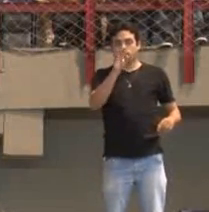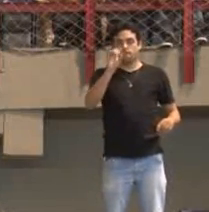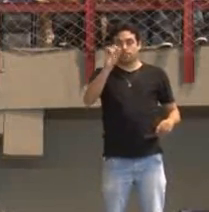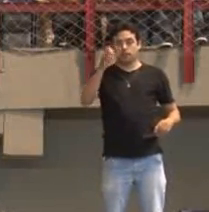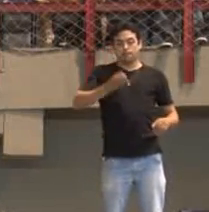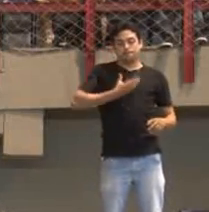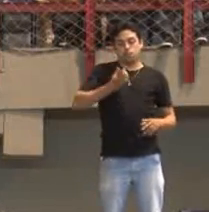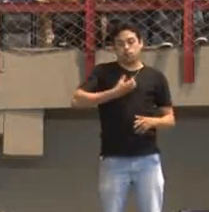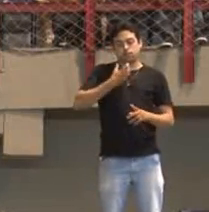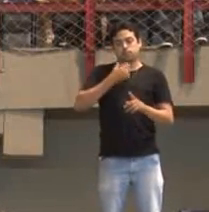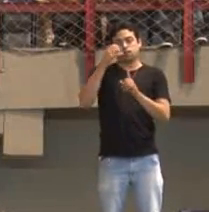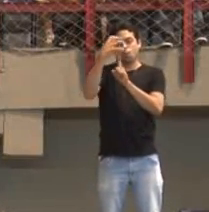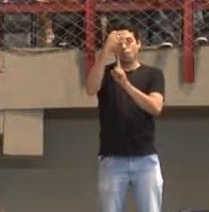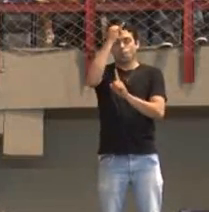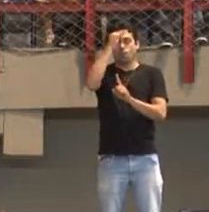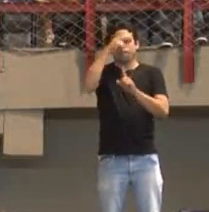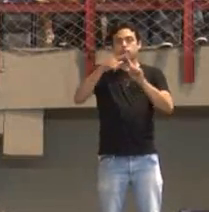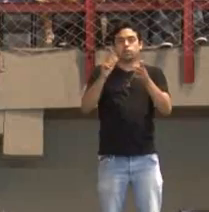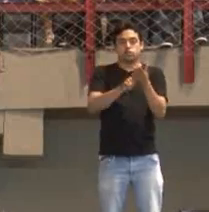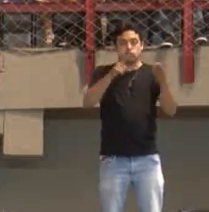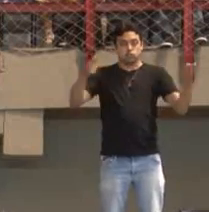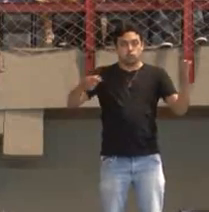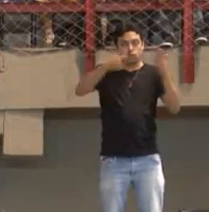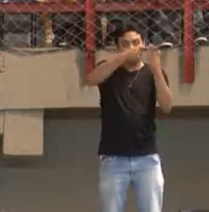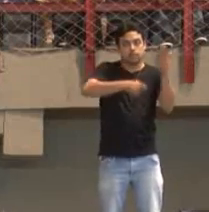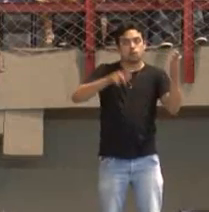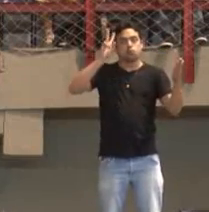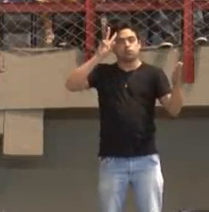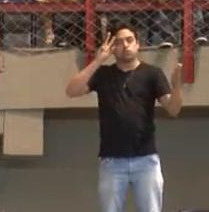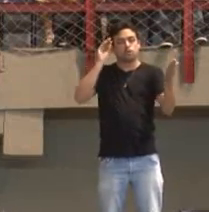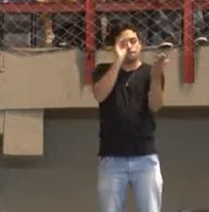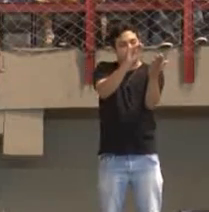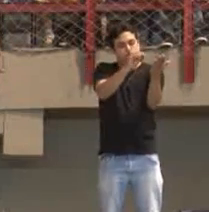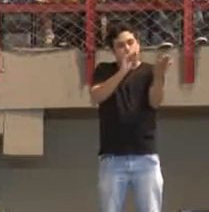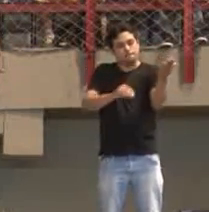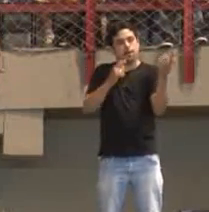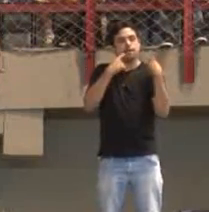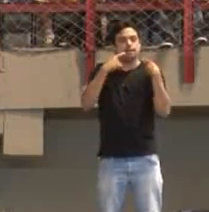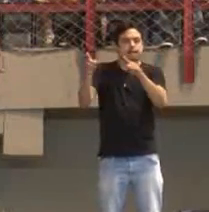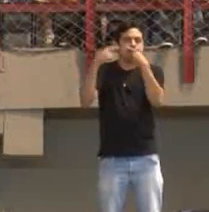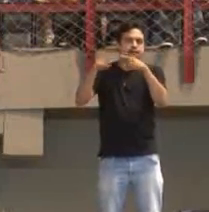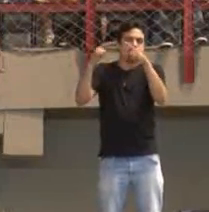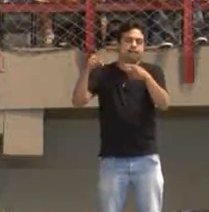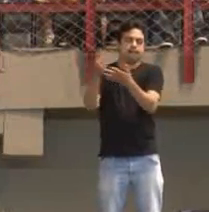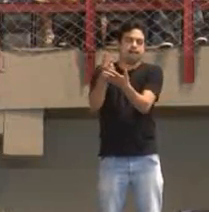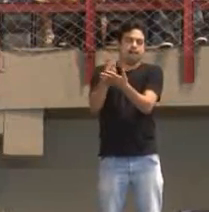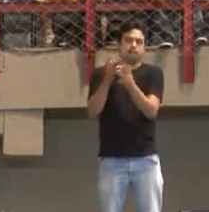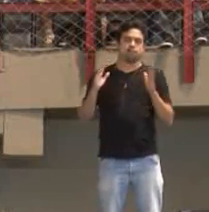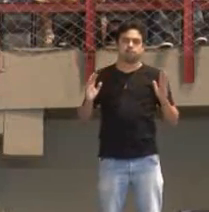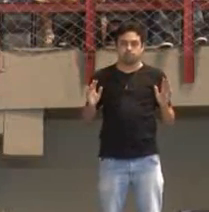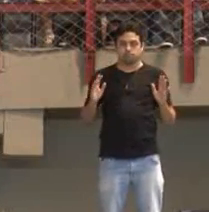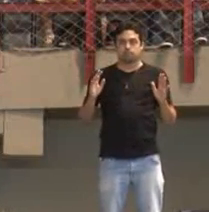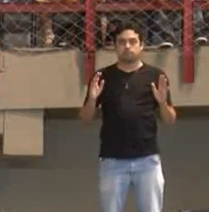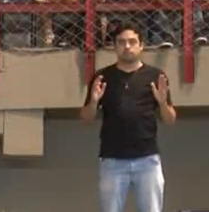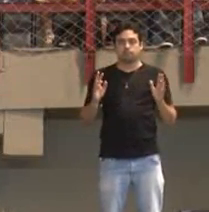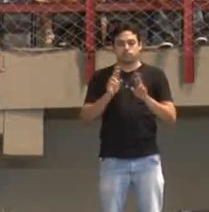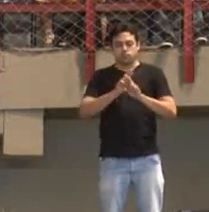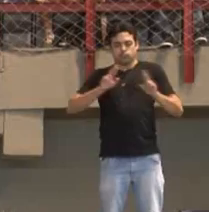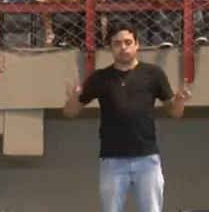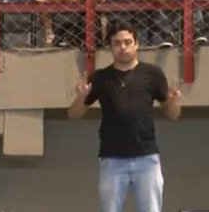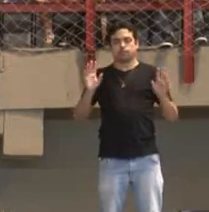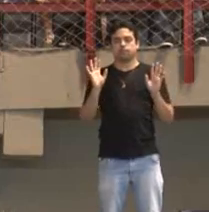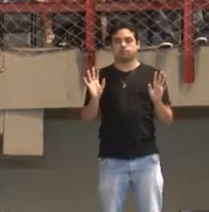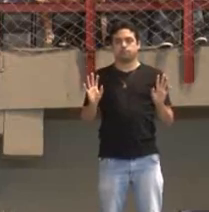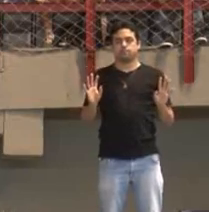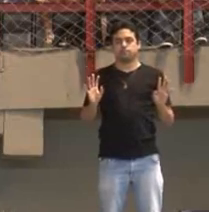poesia, porque no jornal ele escrevia crônicas e metia a chibata no que estava errado. Incrivelmente